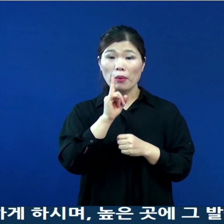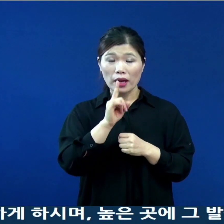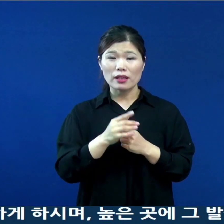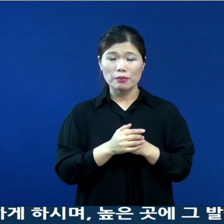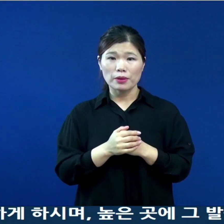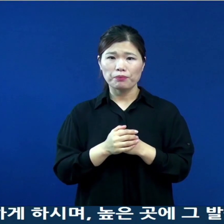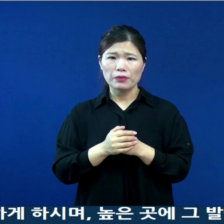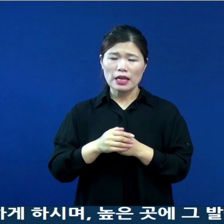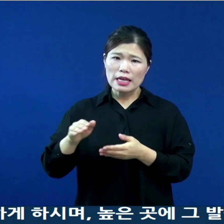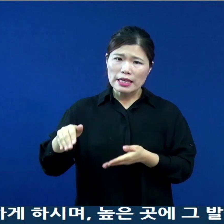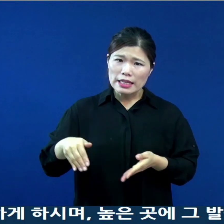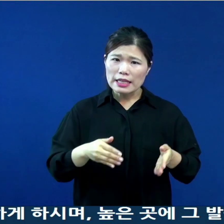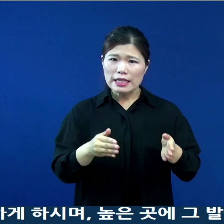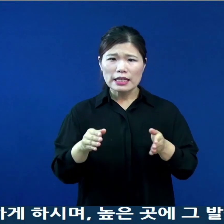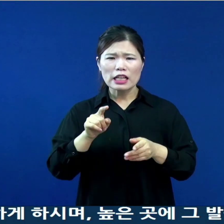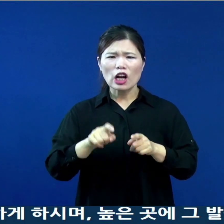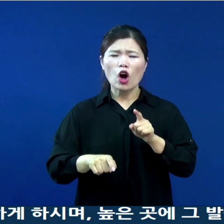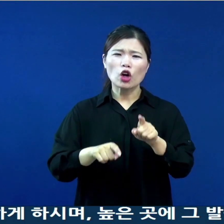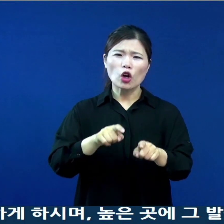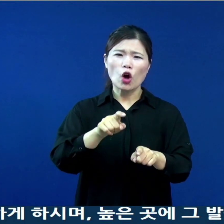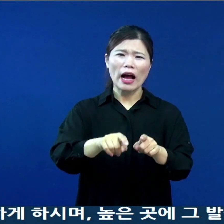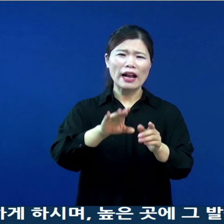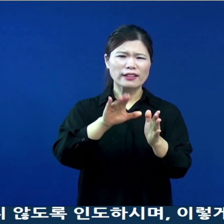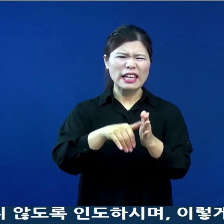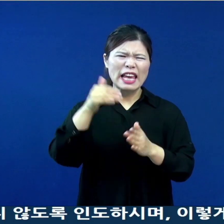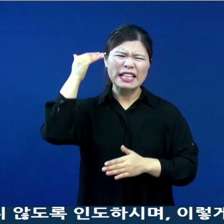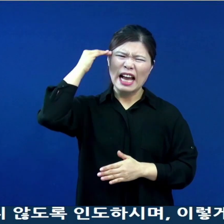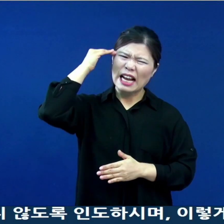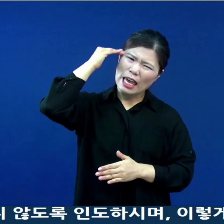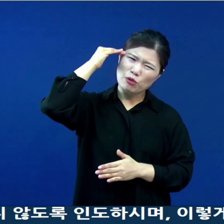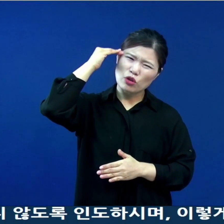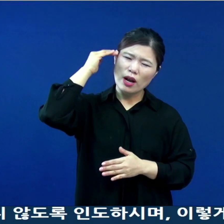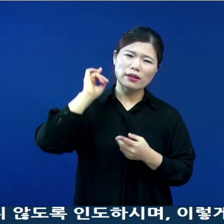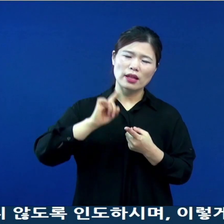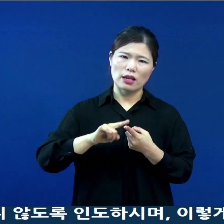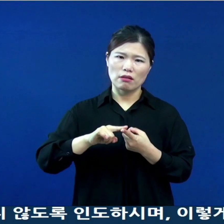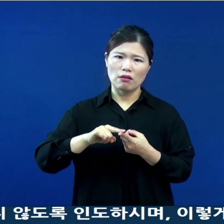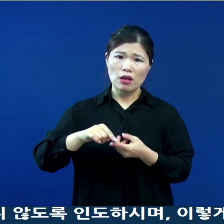가운데 생기는 길의 여러 가지 장애물들, 길을